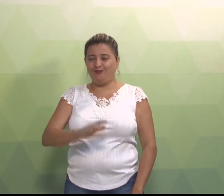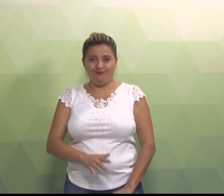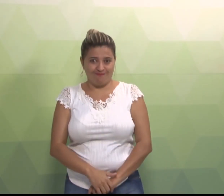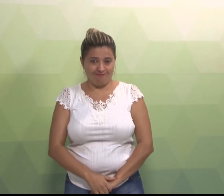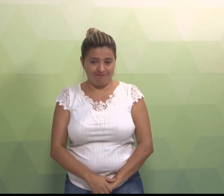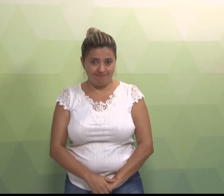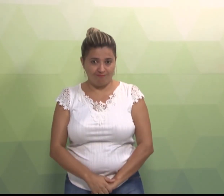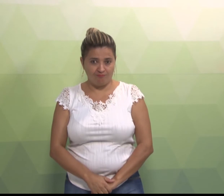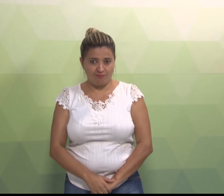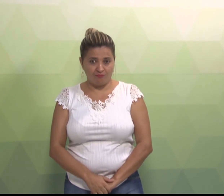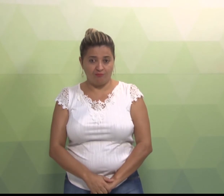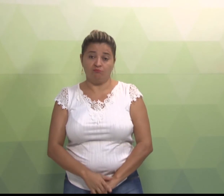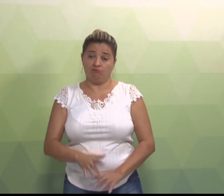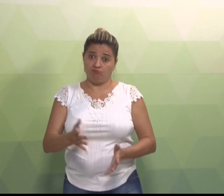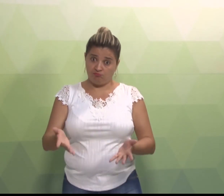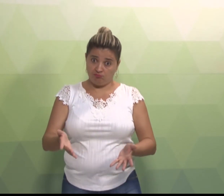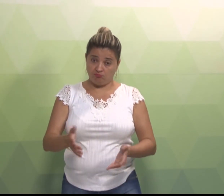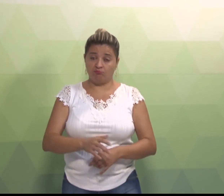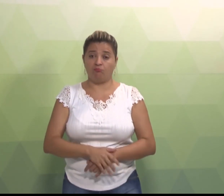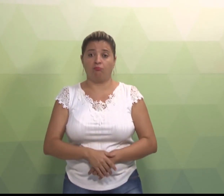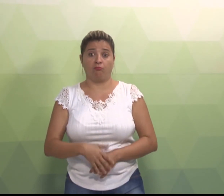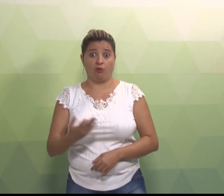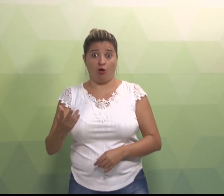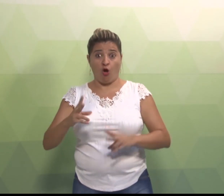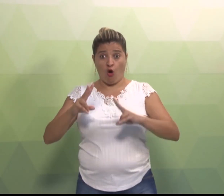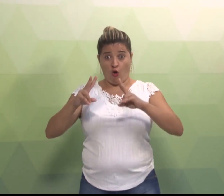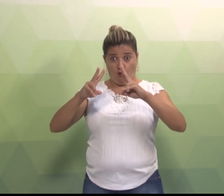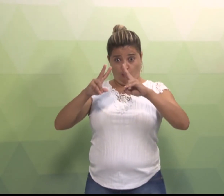lindo. Mas vocês perceberam a minha sinalização?